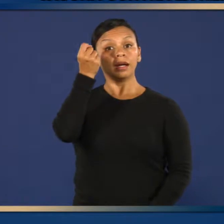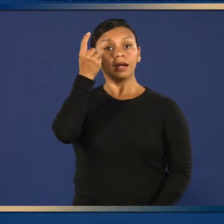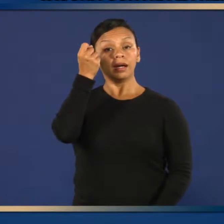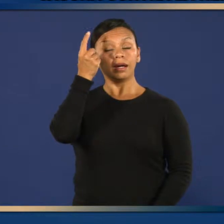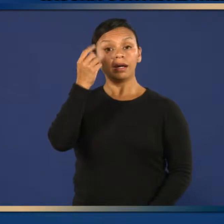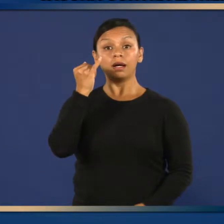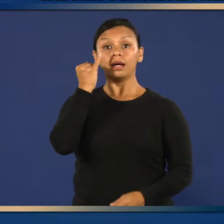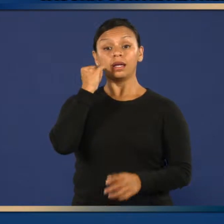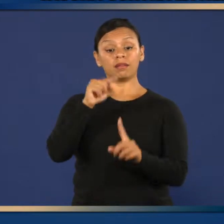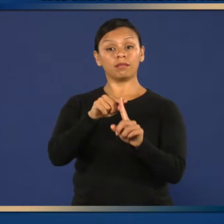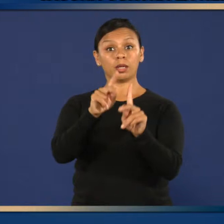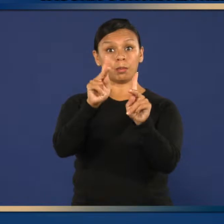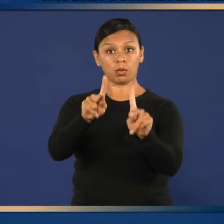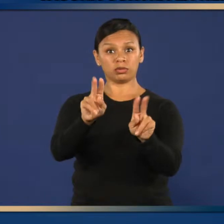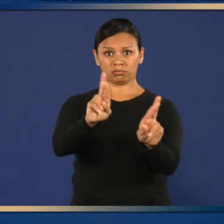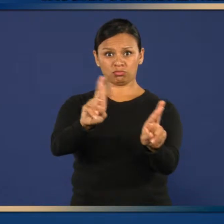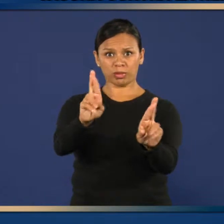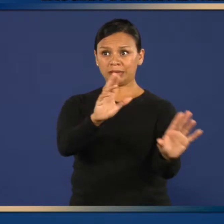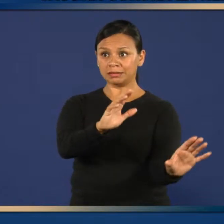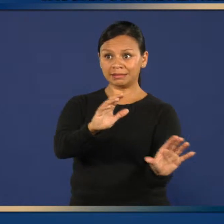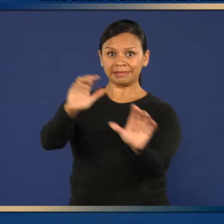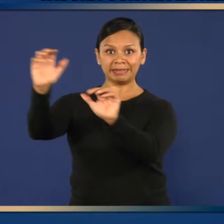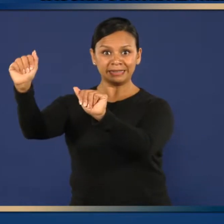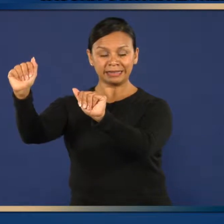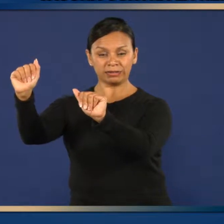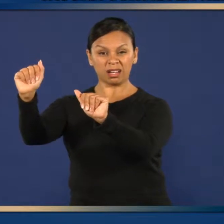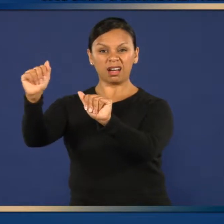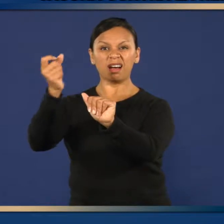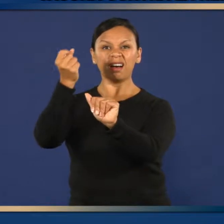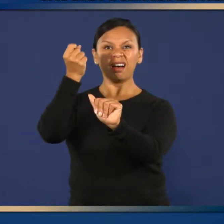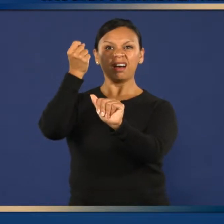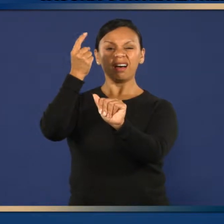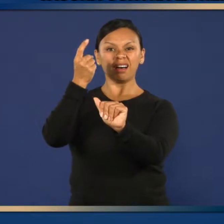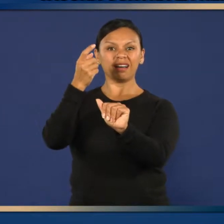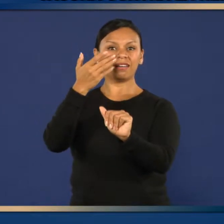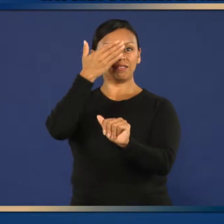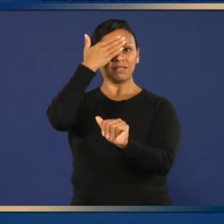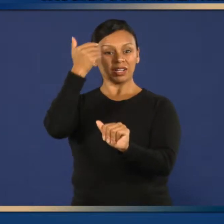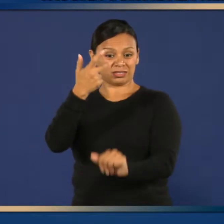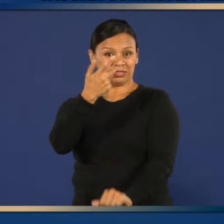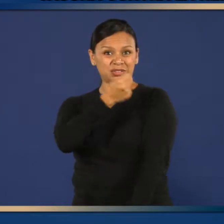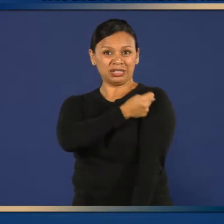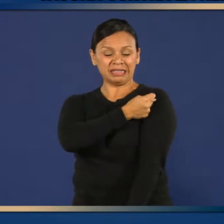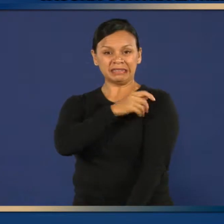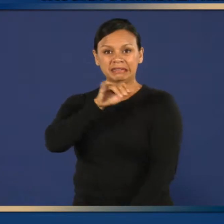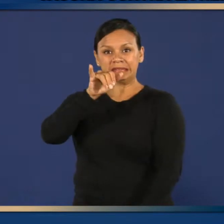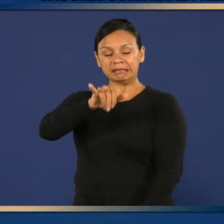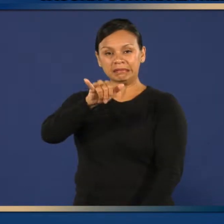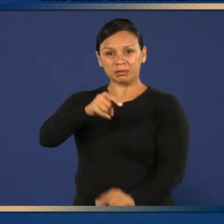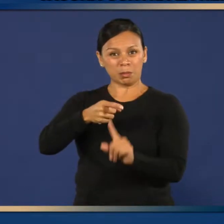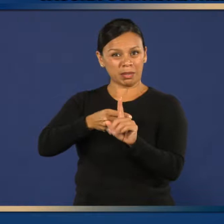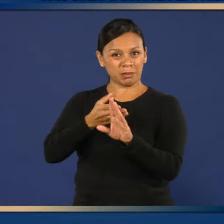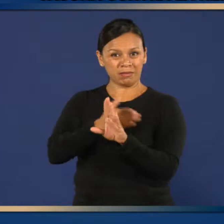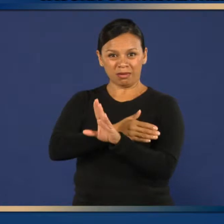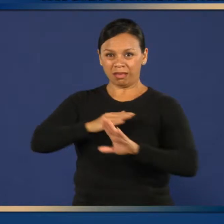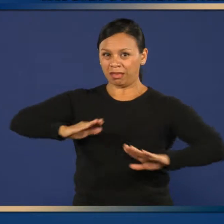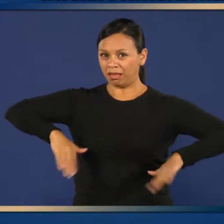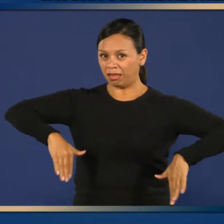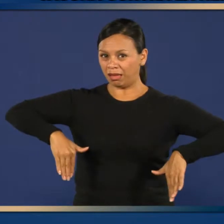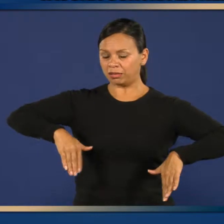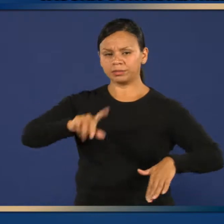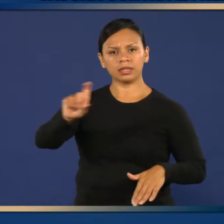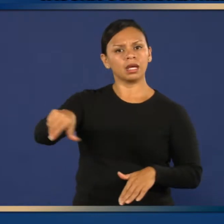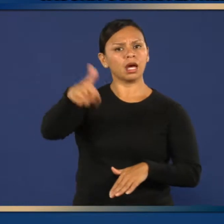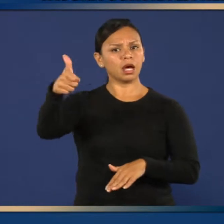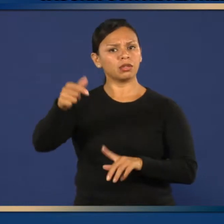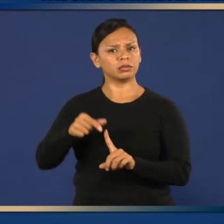y las personas que se vacunen menos de un mes antes de viajar también pueden recibir una vacuna de